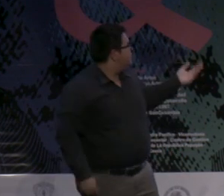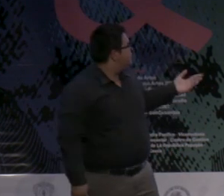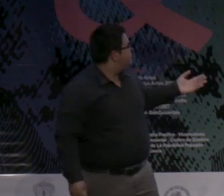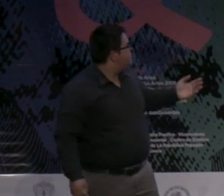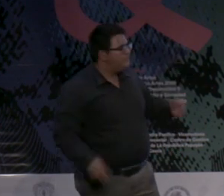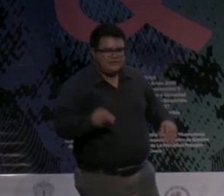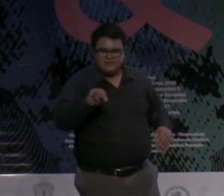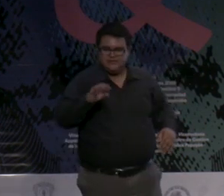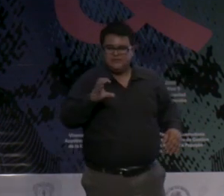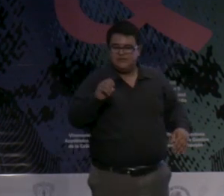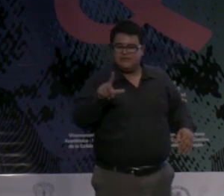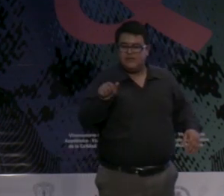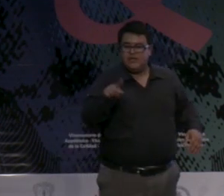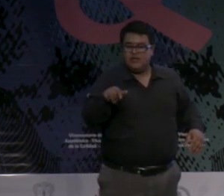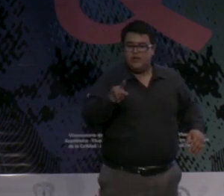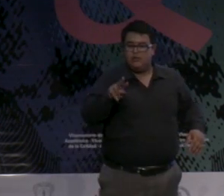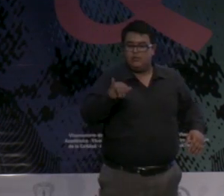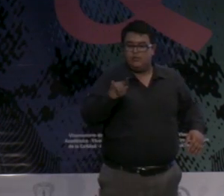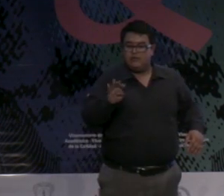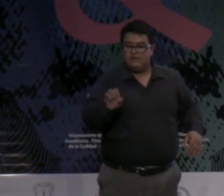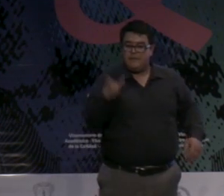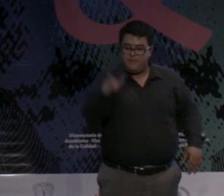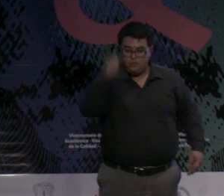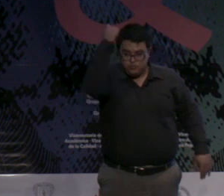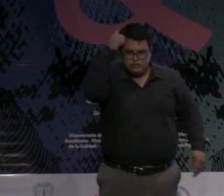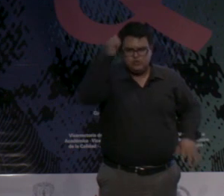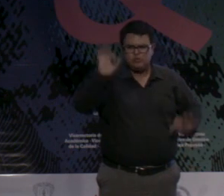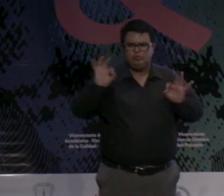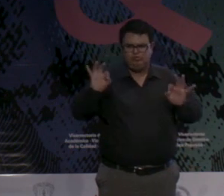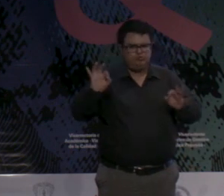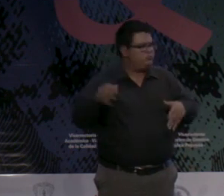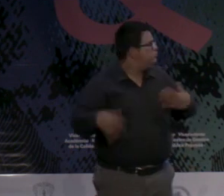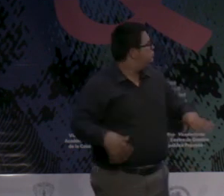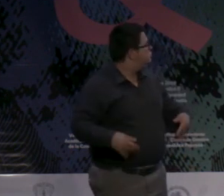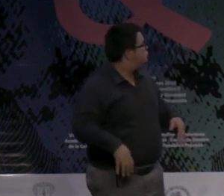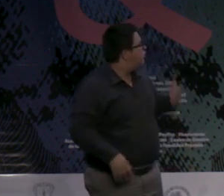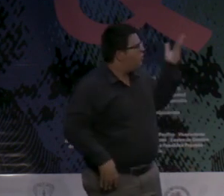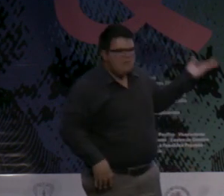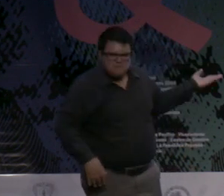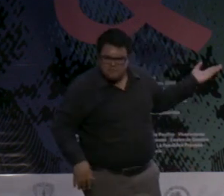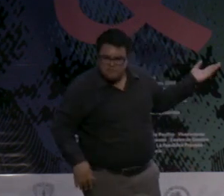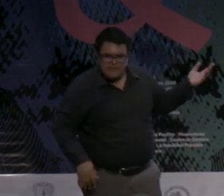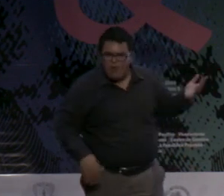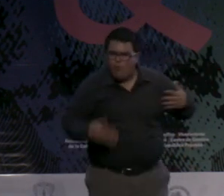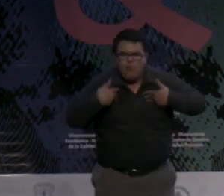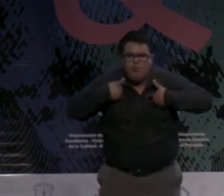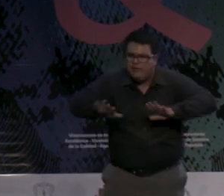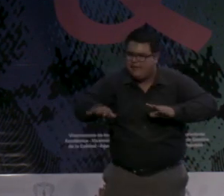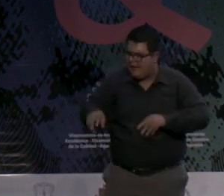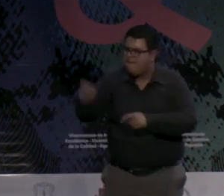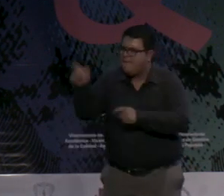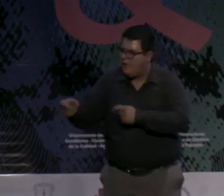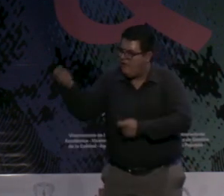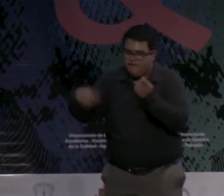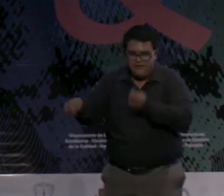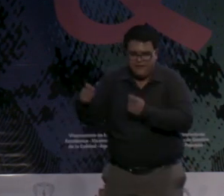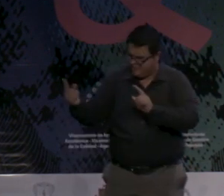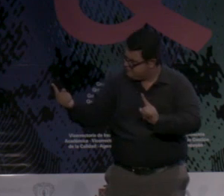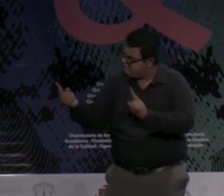siguiente. Y aquí está el momento en que un feliz ganador llegue y le ponemos el sello. Pasa al siguiente. Pasa la